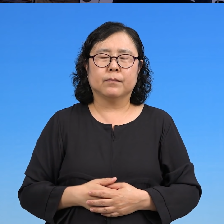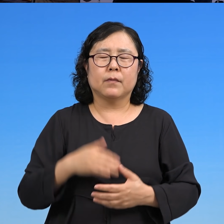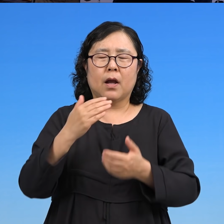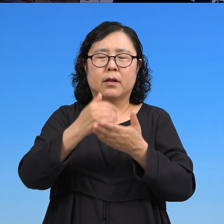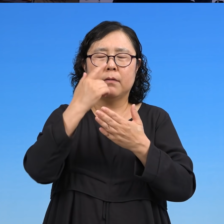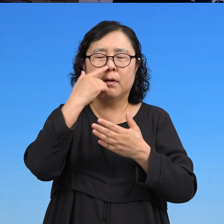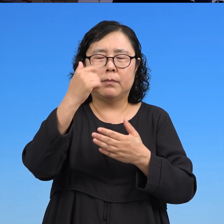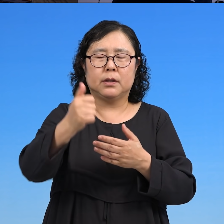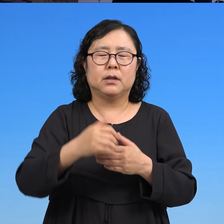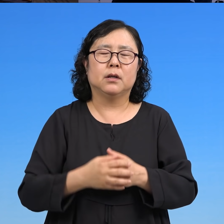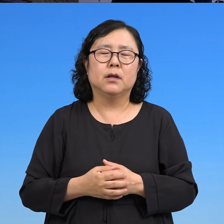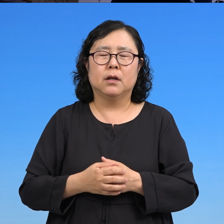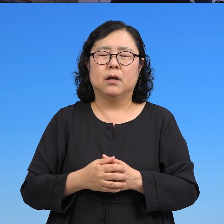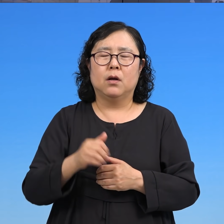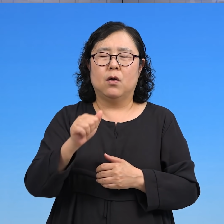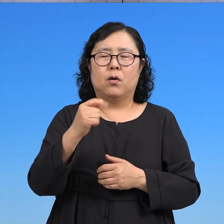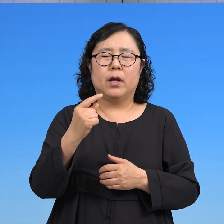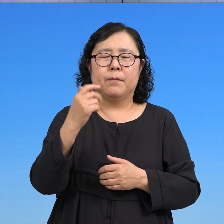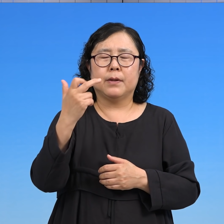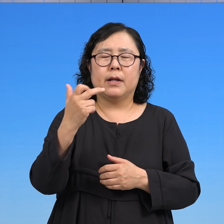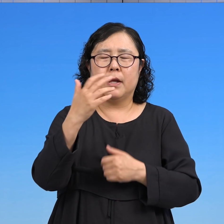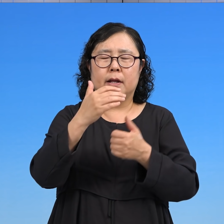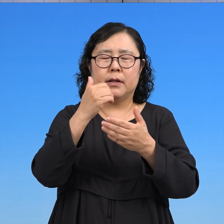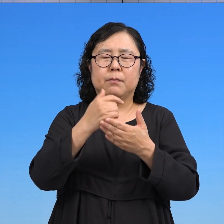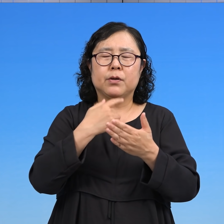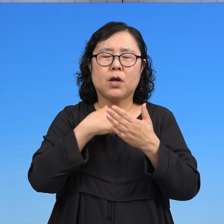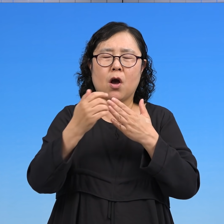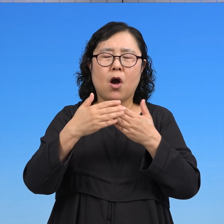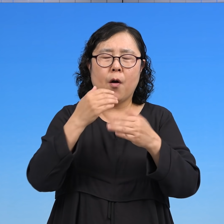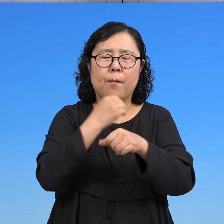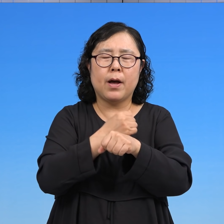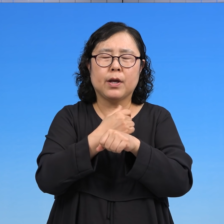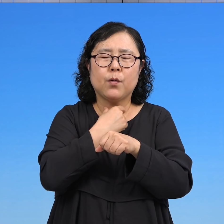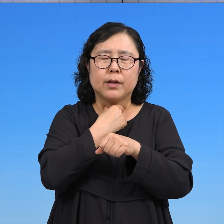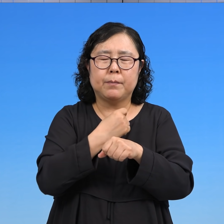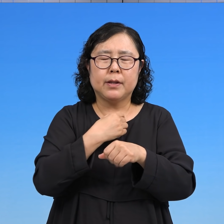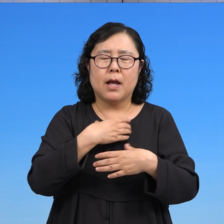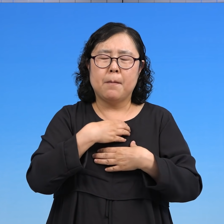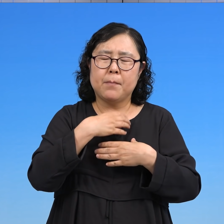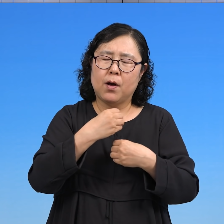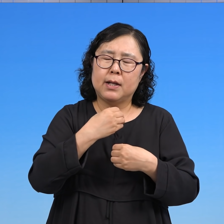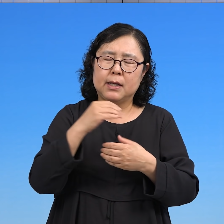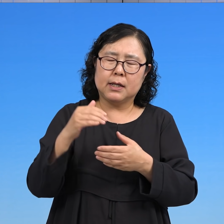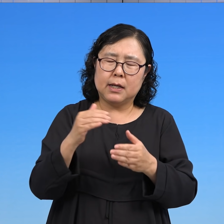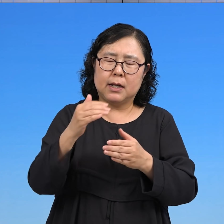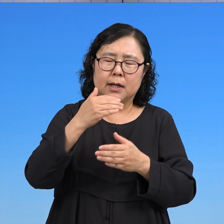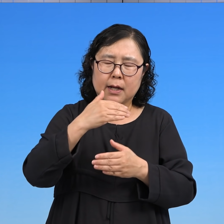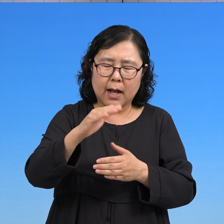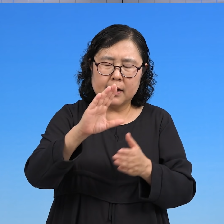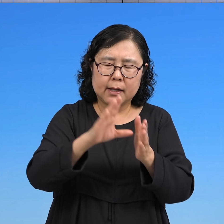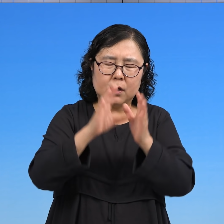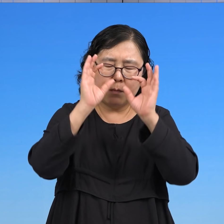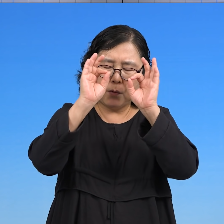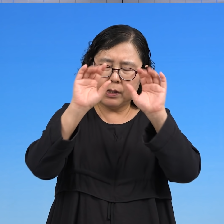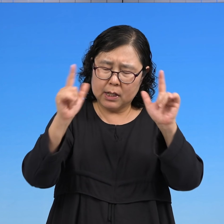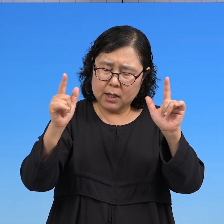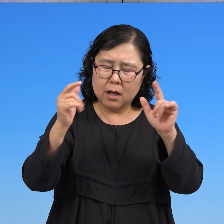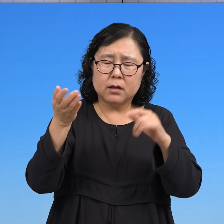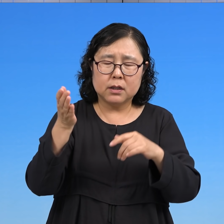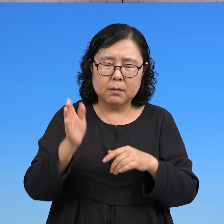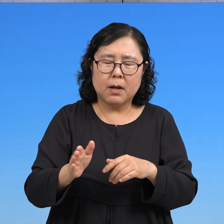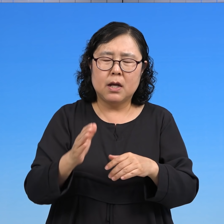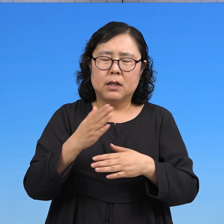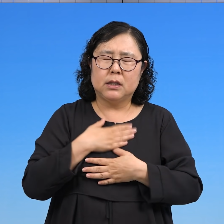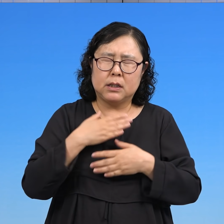하나님 아버지, 호렙산의 하나님을 경험하기 원합니다. 평안히 길을 갈 땐 보이지